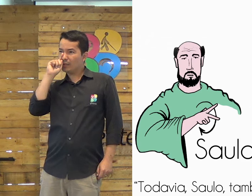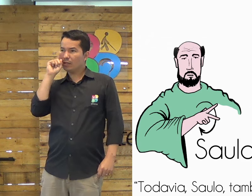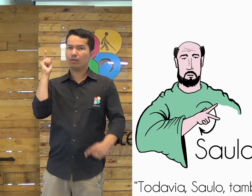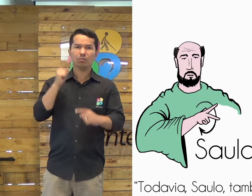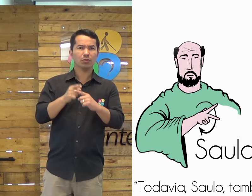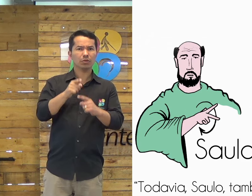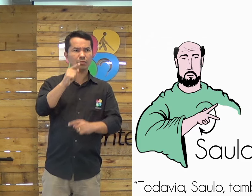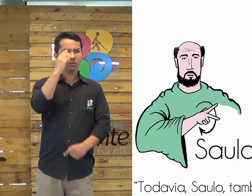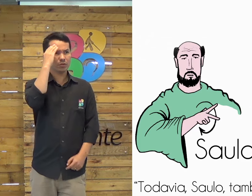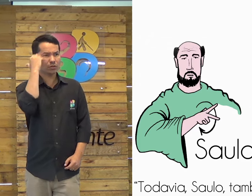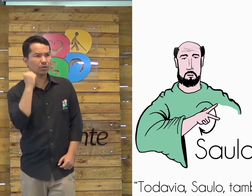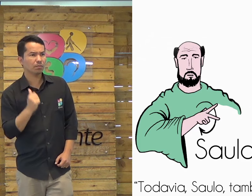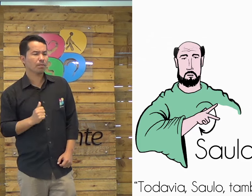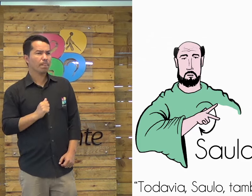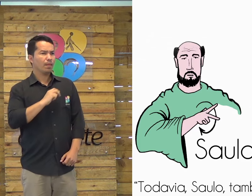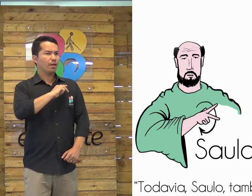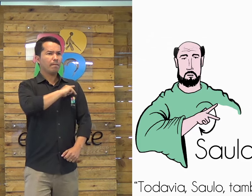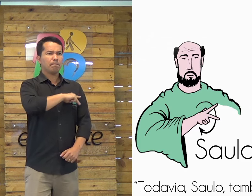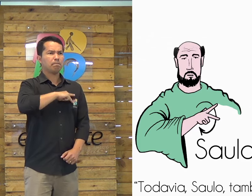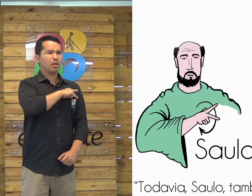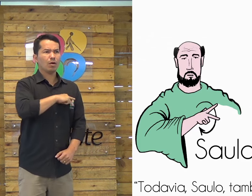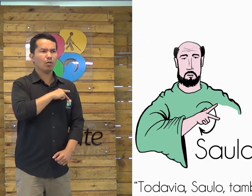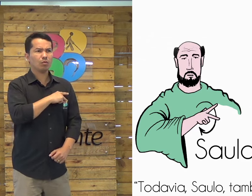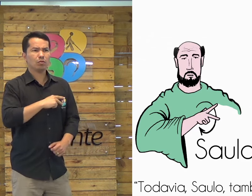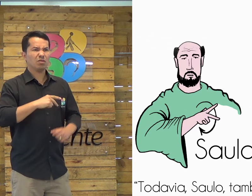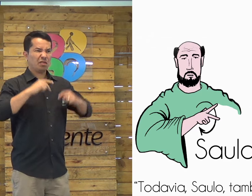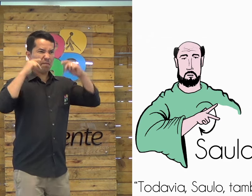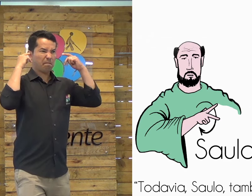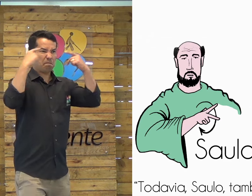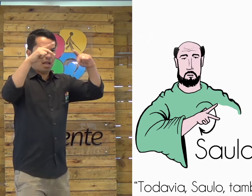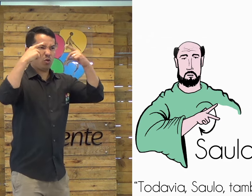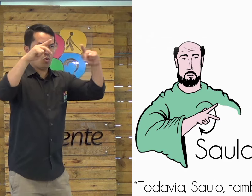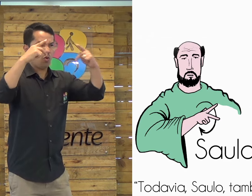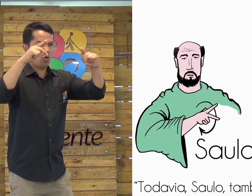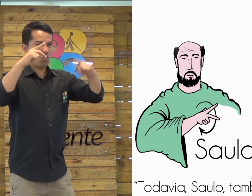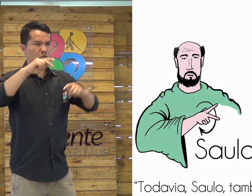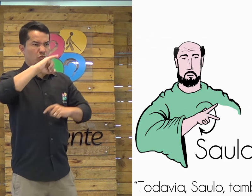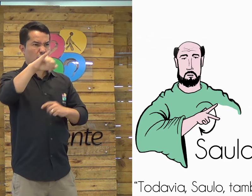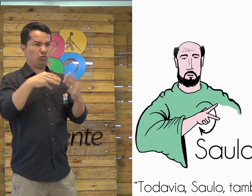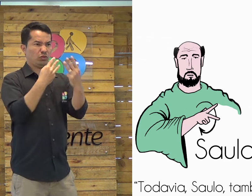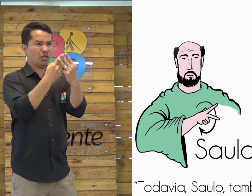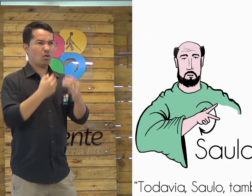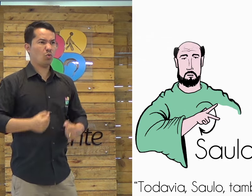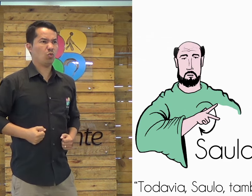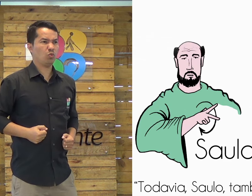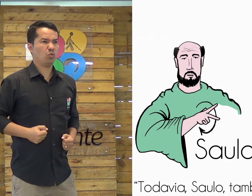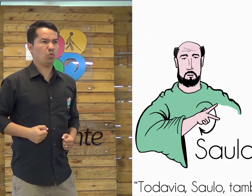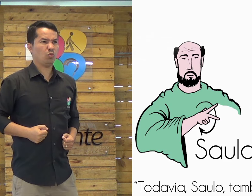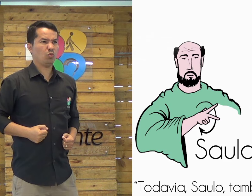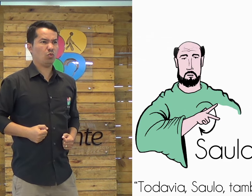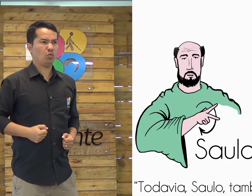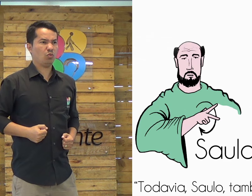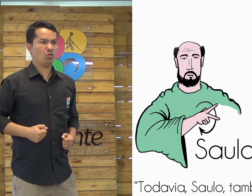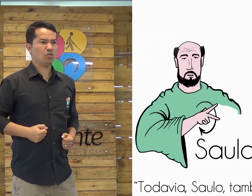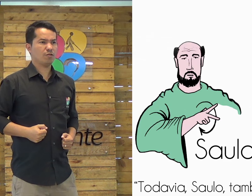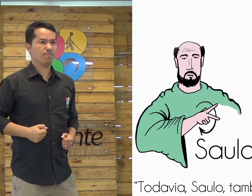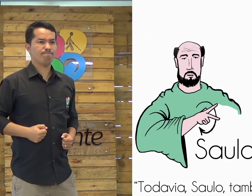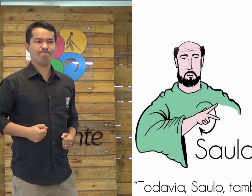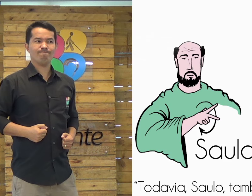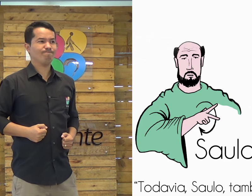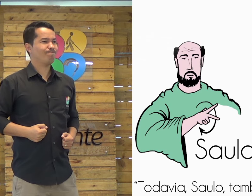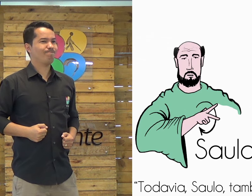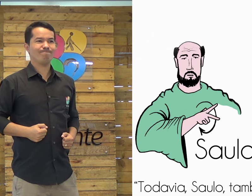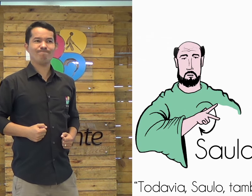Paulo é um nome grego, porque não sei se você sabe, mas Paulo, ele pregava para